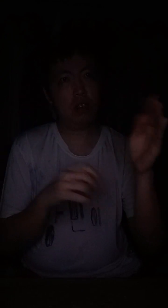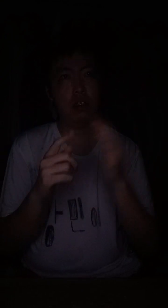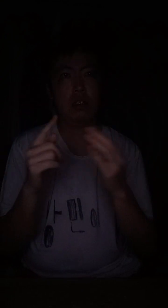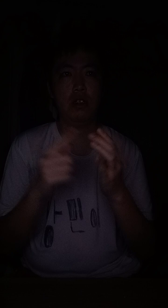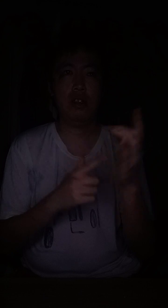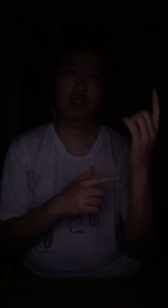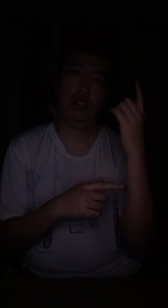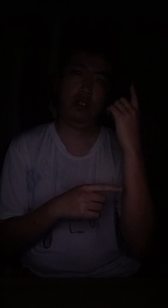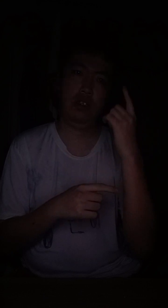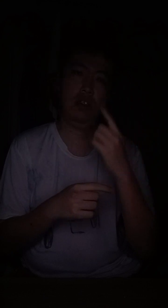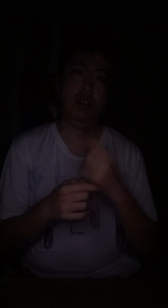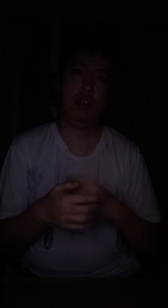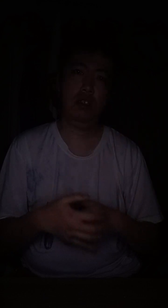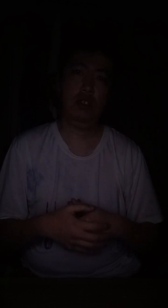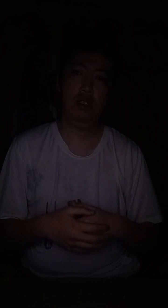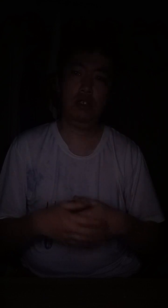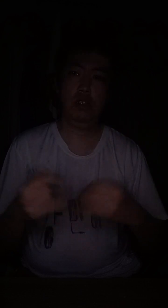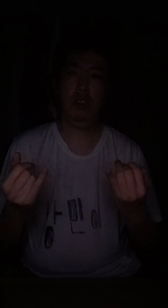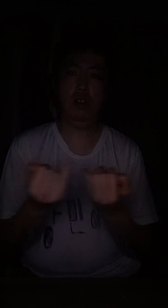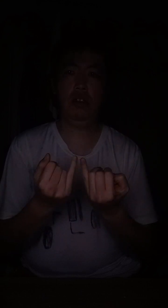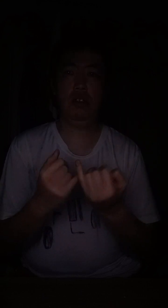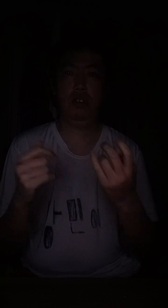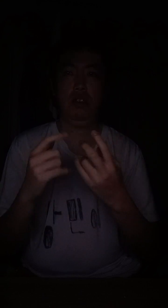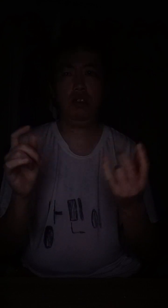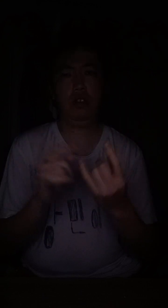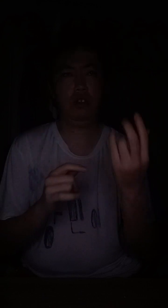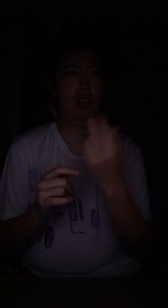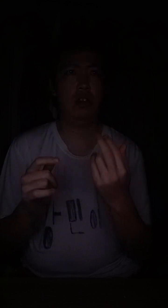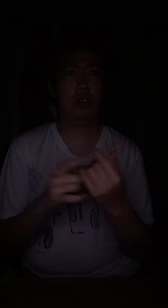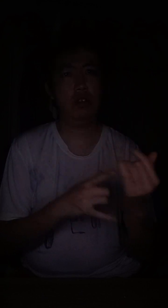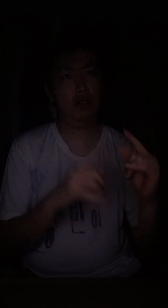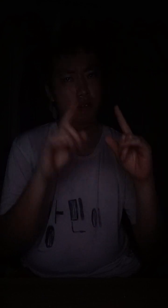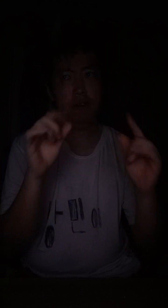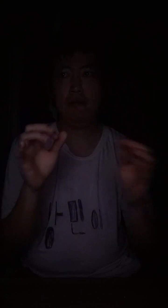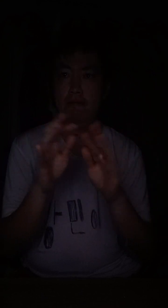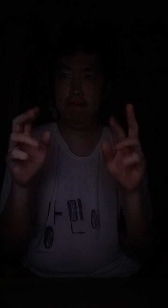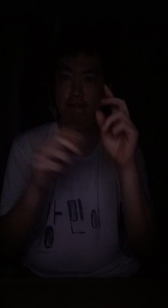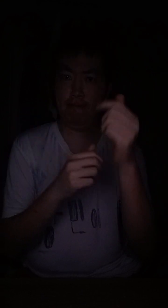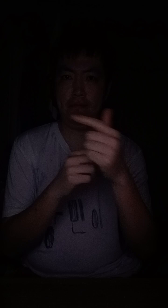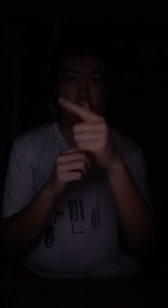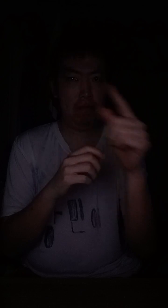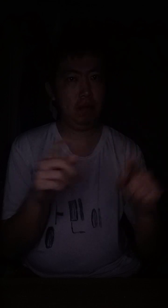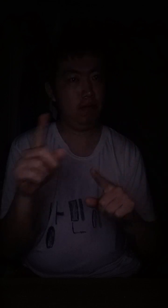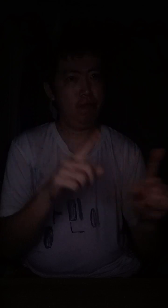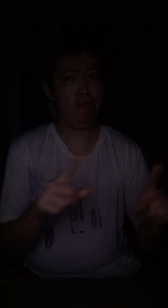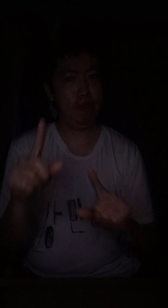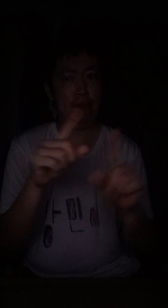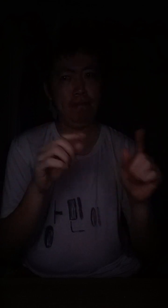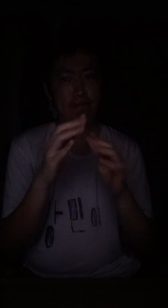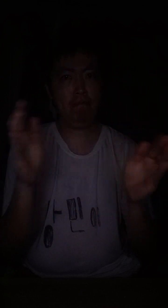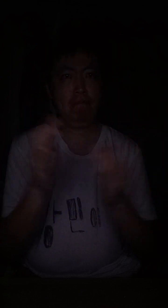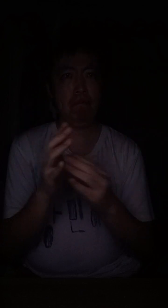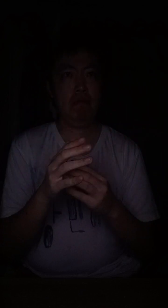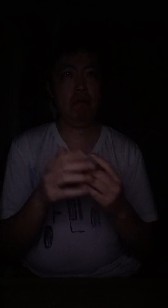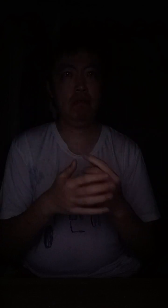아닌지 하는 생각 때문인데요. 이 불안한 여성들 몰카 탐지기를 구입해 스스로 대처하고 있답니다.